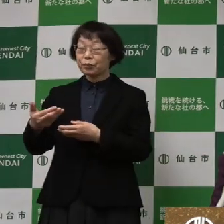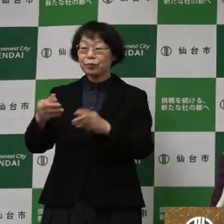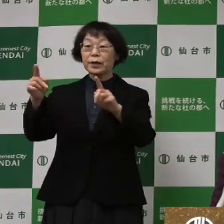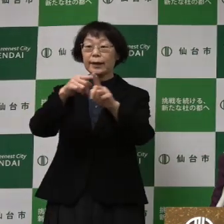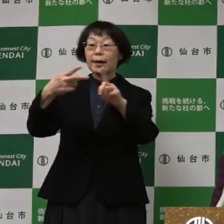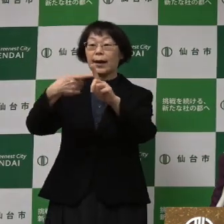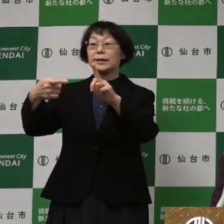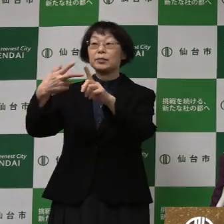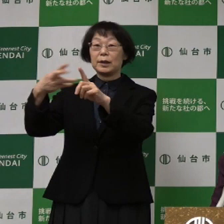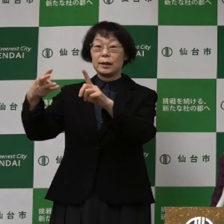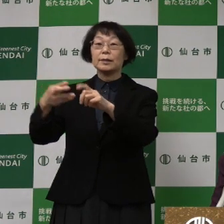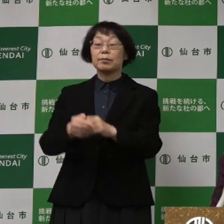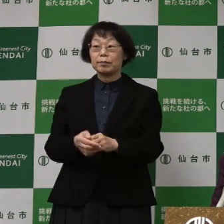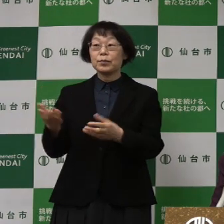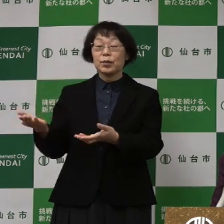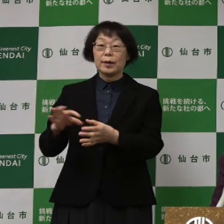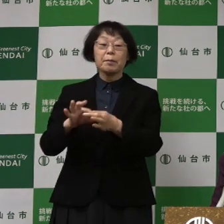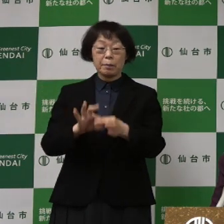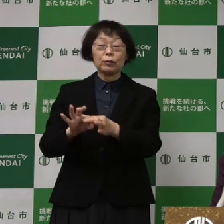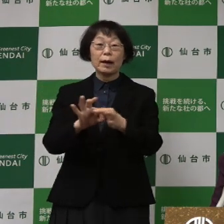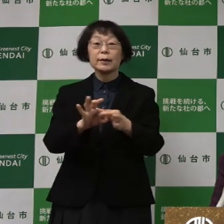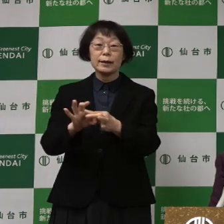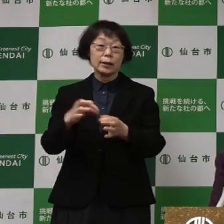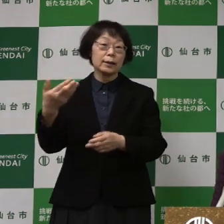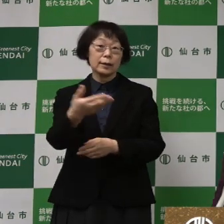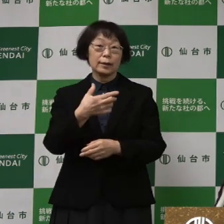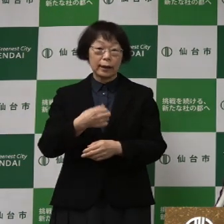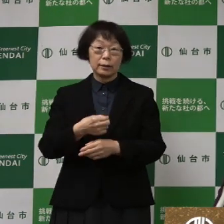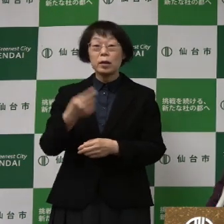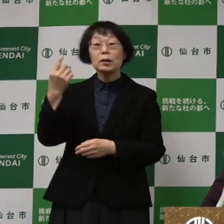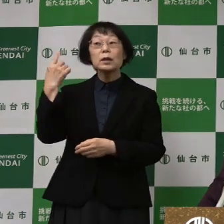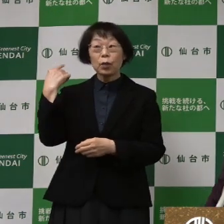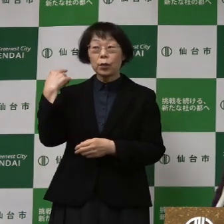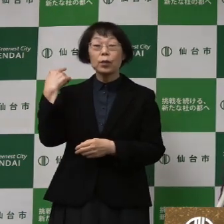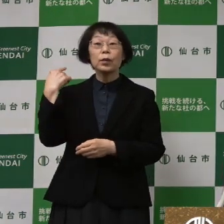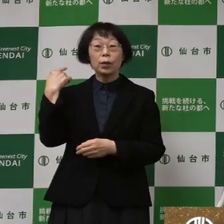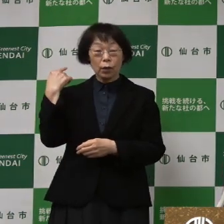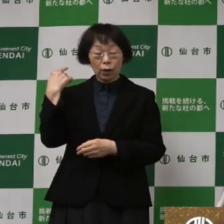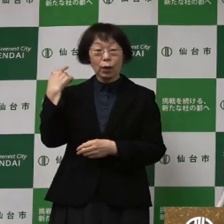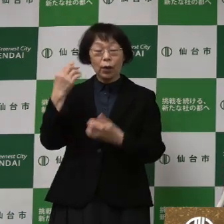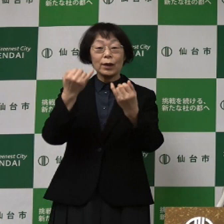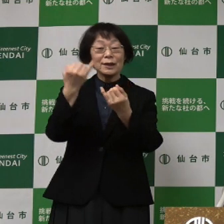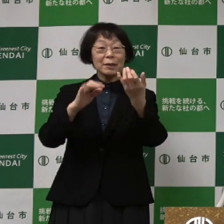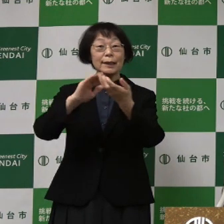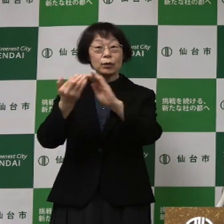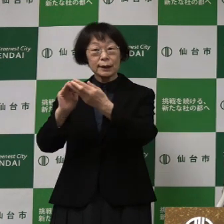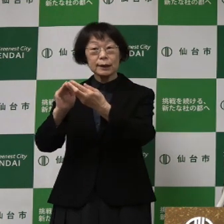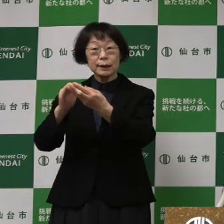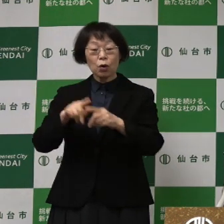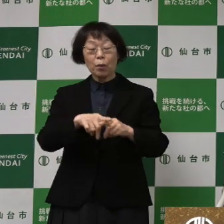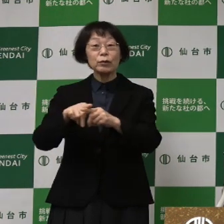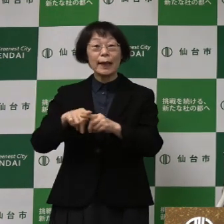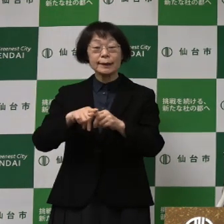関連しまして、ウクライナ情勢でお伺いします。昨日の時点でですね、姉妹都市のミンスク市との交